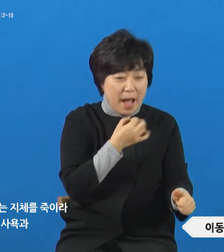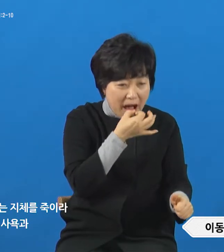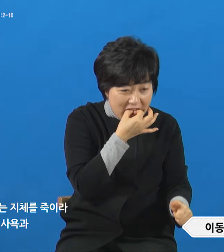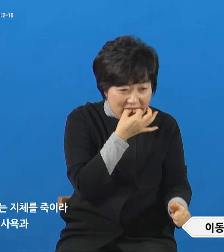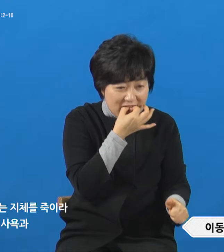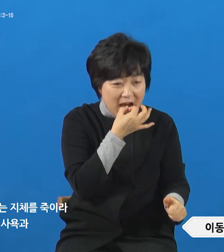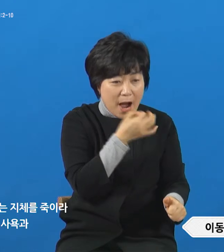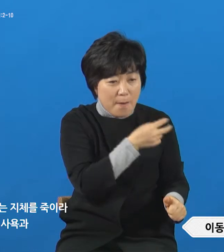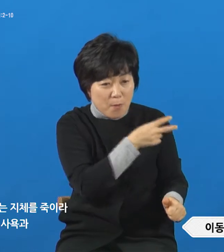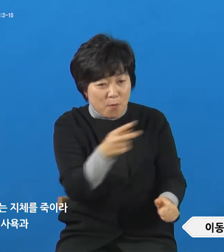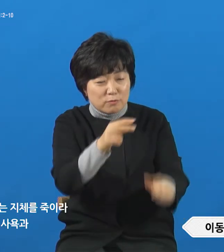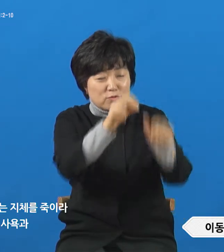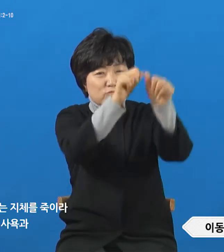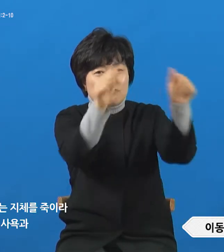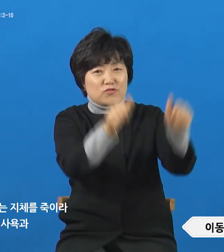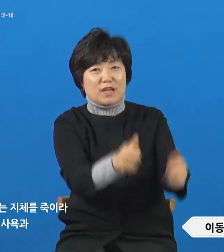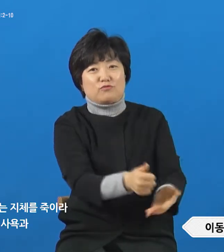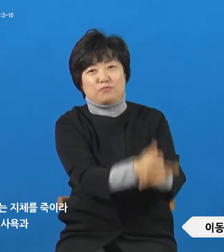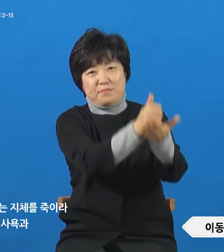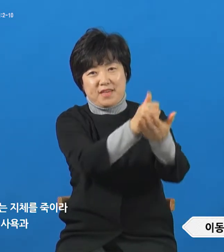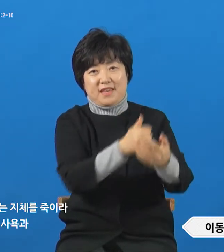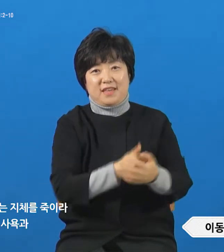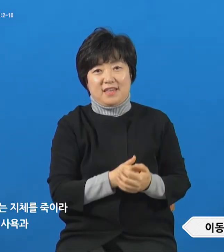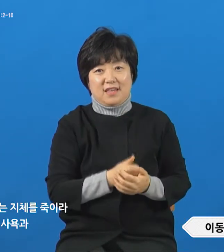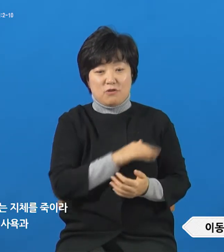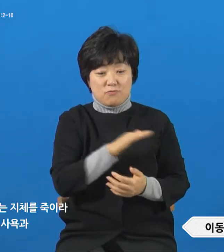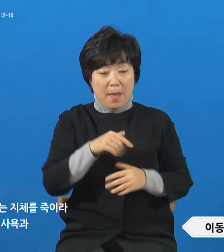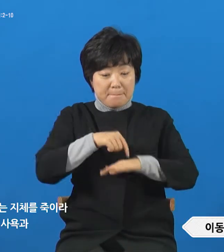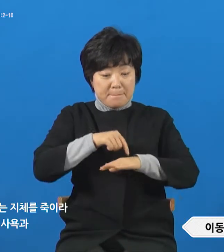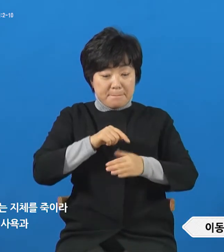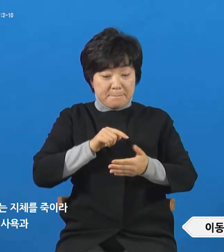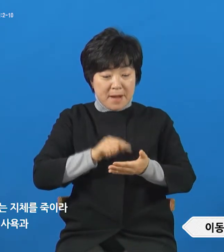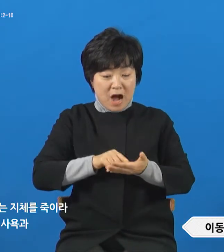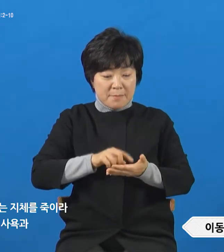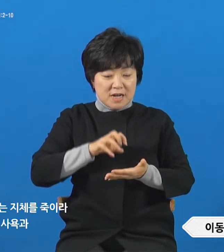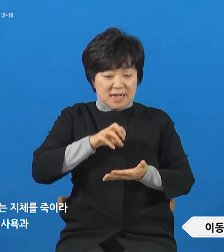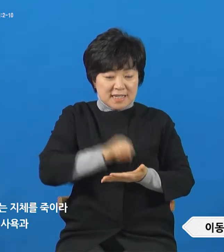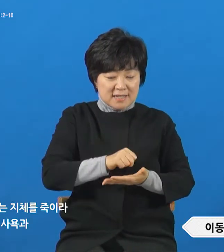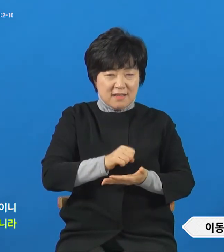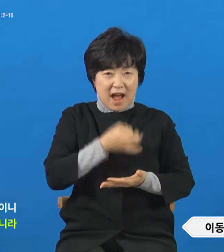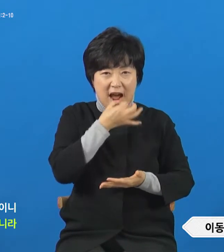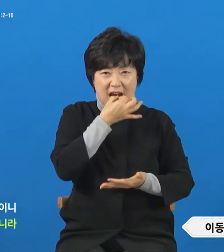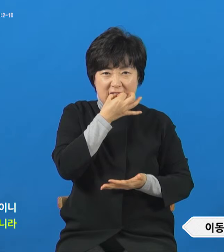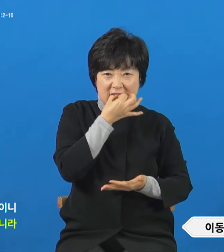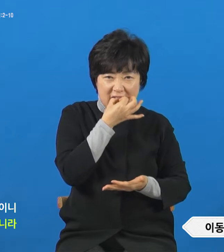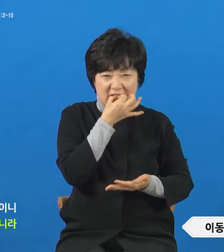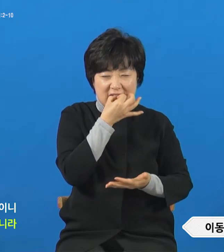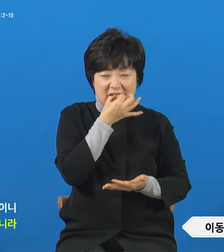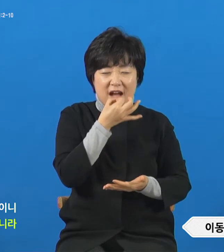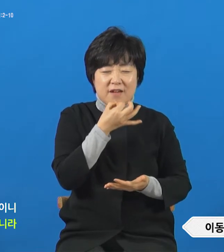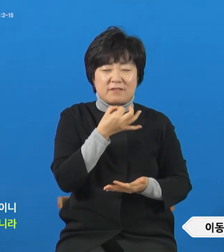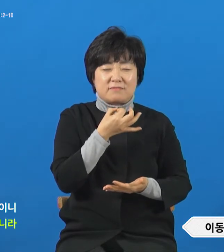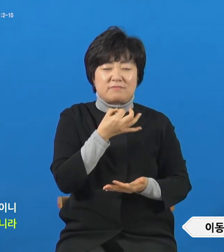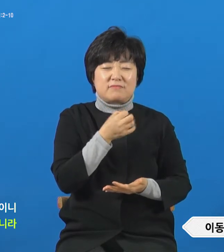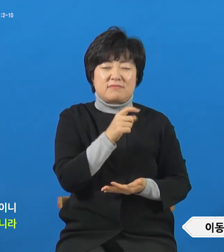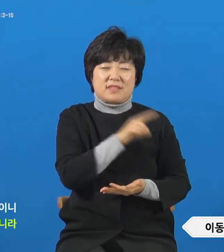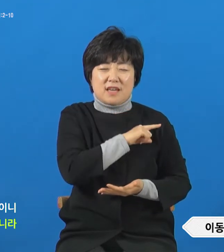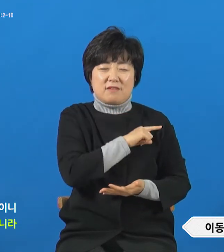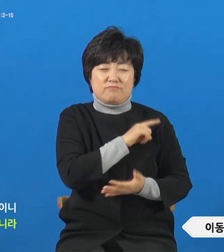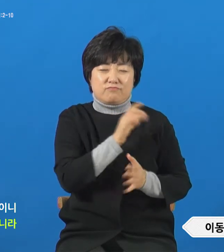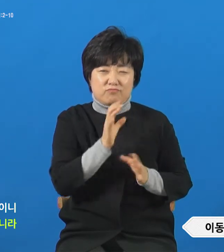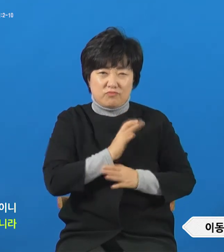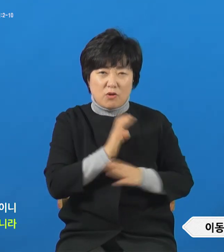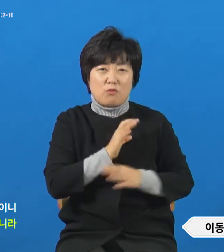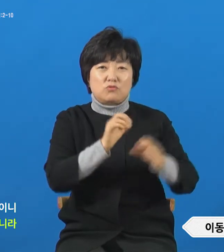곧 우상 숭배니라. 우리의 마음을 지배하는 강력한 욕심, 그것이야말로 가장